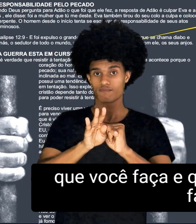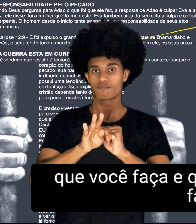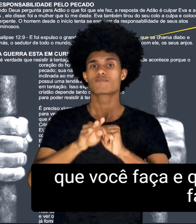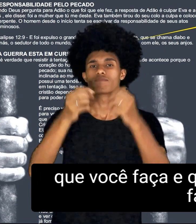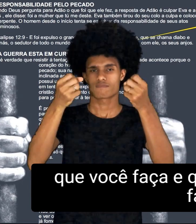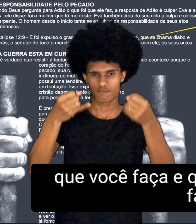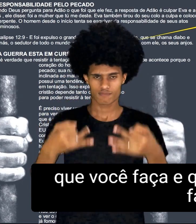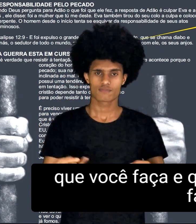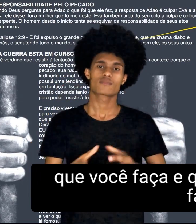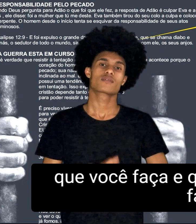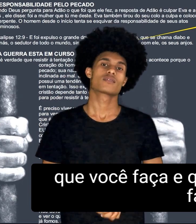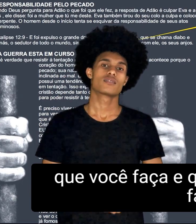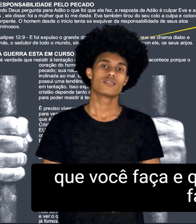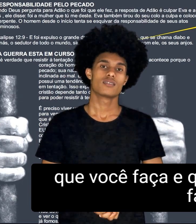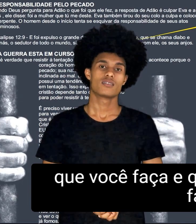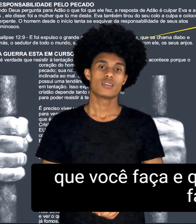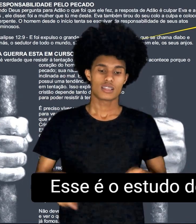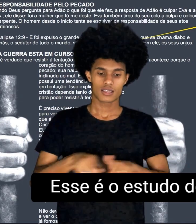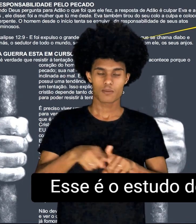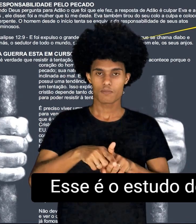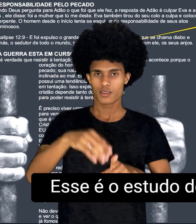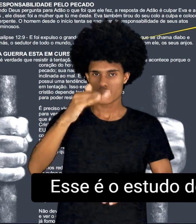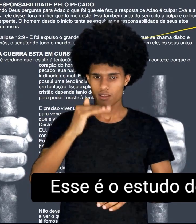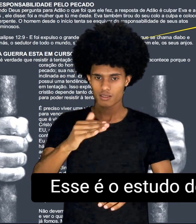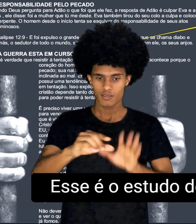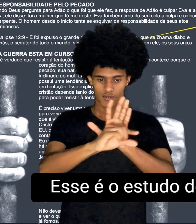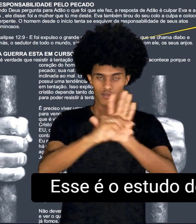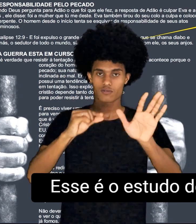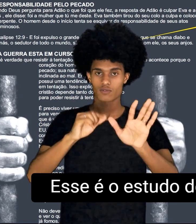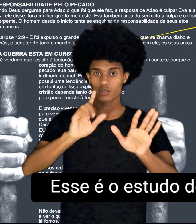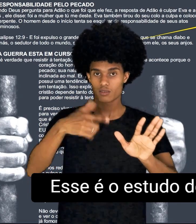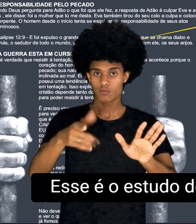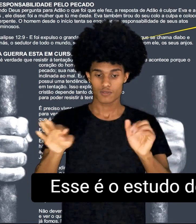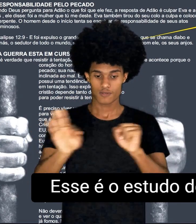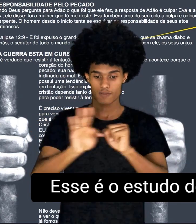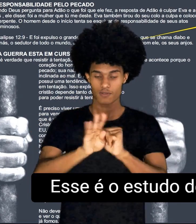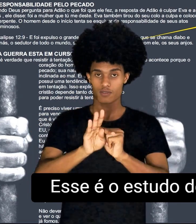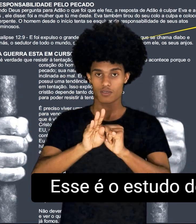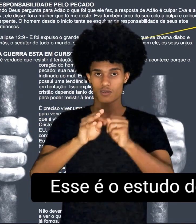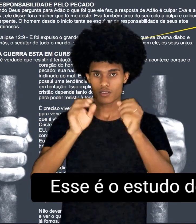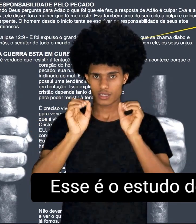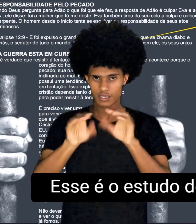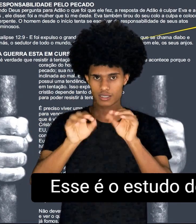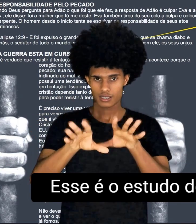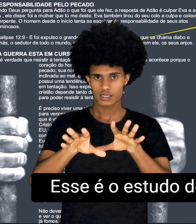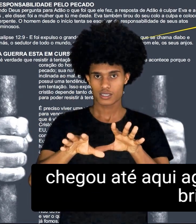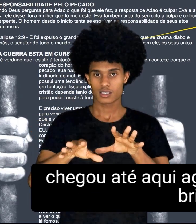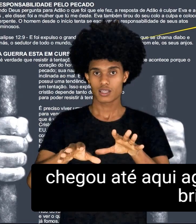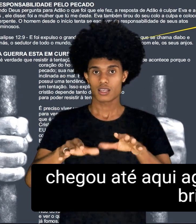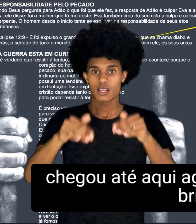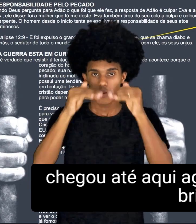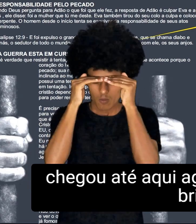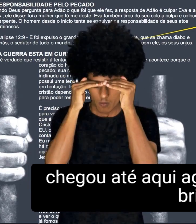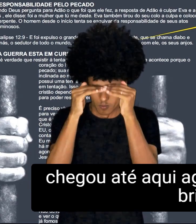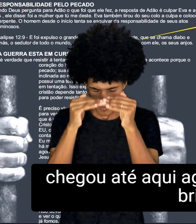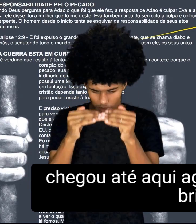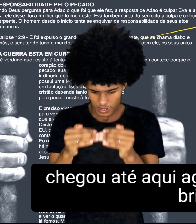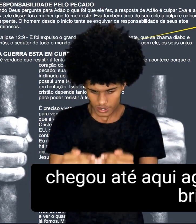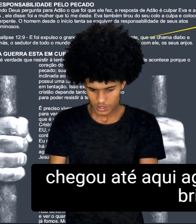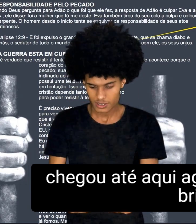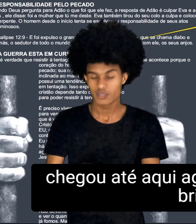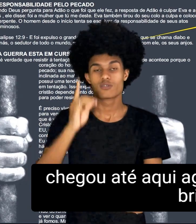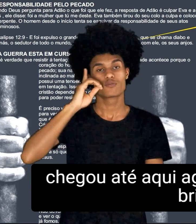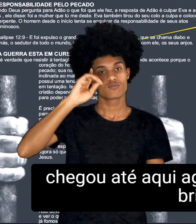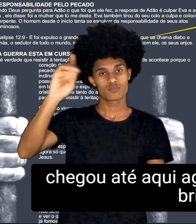o que Deus quer que você não faça. Amém? Esse é o estudo de hoje. Eu agradeço se você chegou até aqui. Agora a gente vai